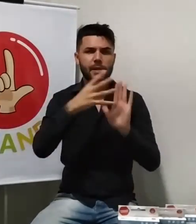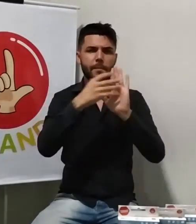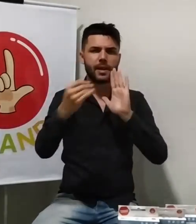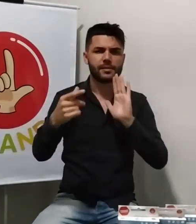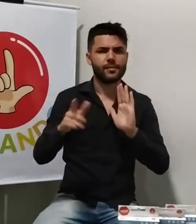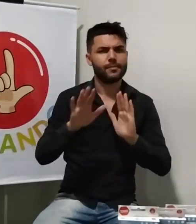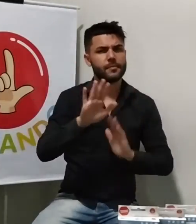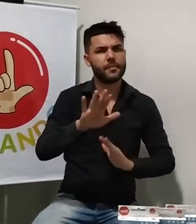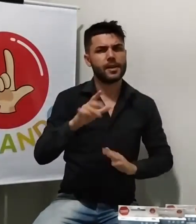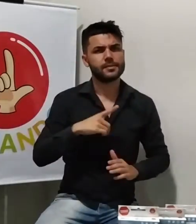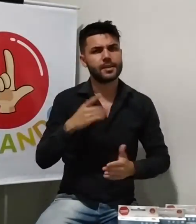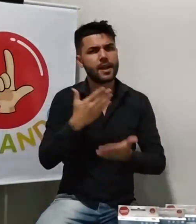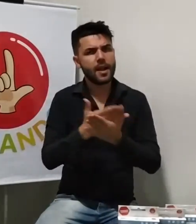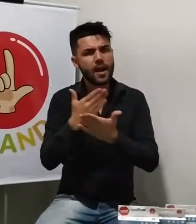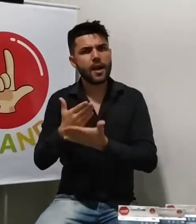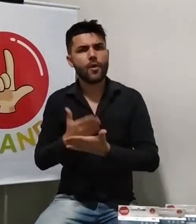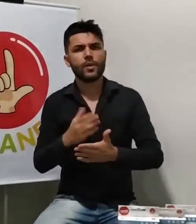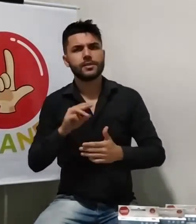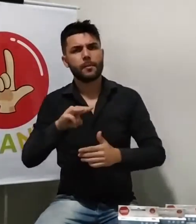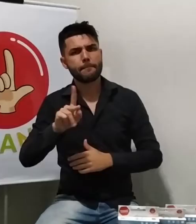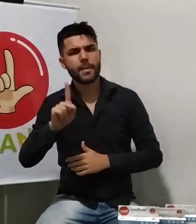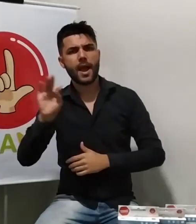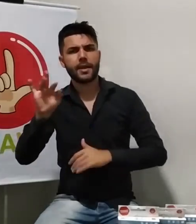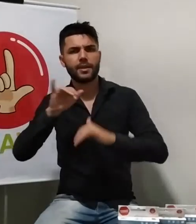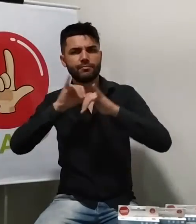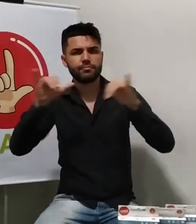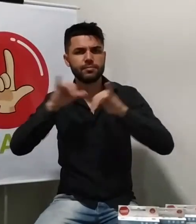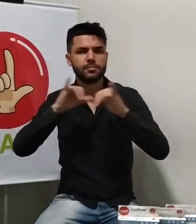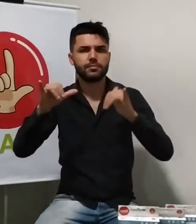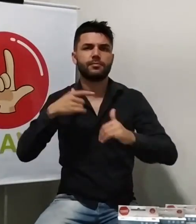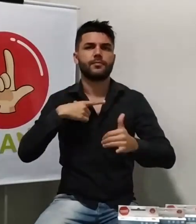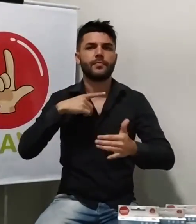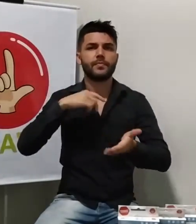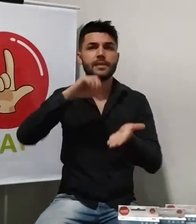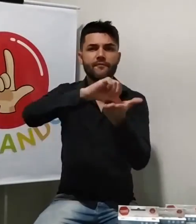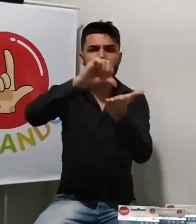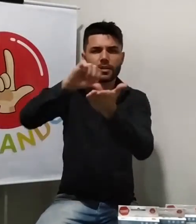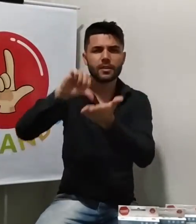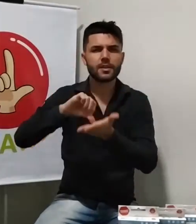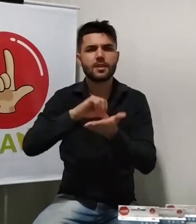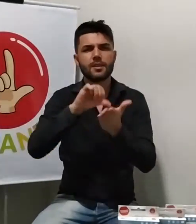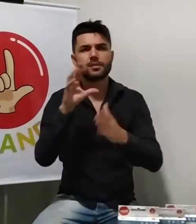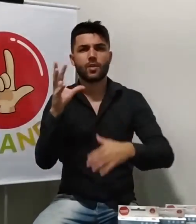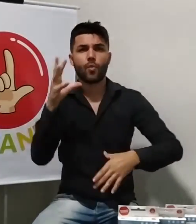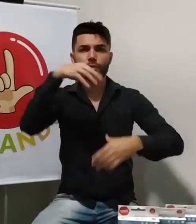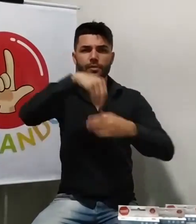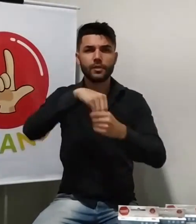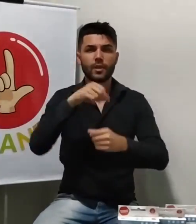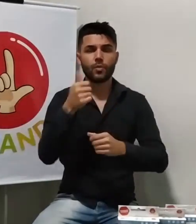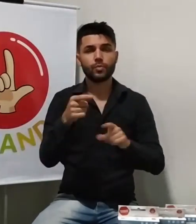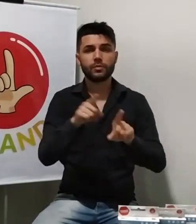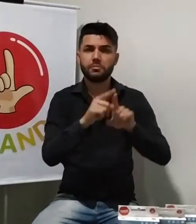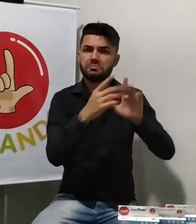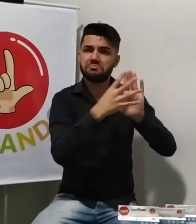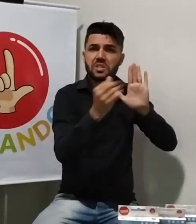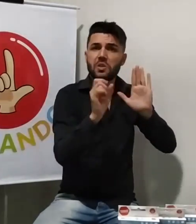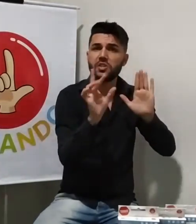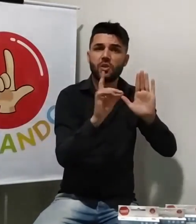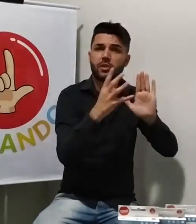de vendas, de finanças, de franquias, de logística, enfim. A gente tem todo um conteúdo para não apenas inspirar, mas também qualificar. Ou seja, talvez seja por isso que